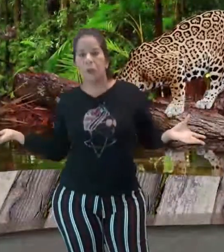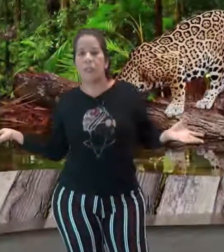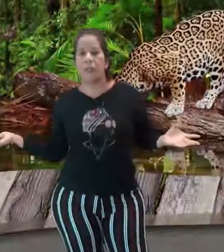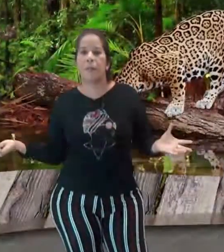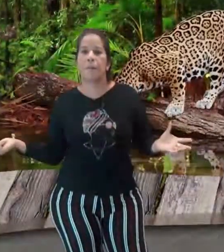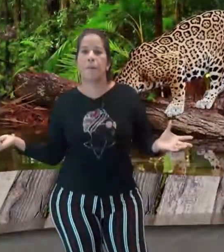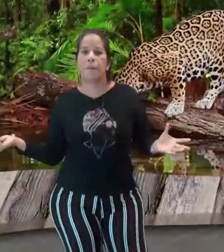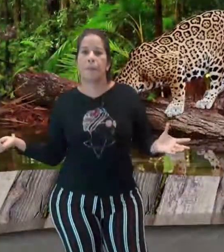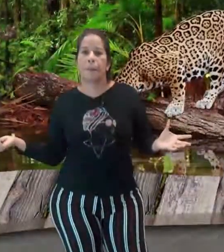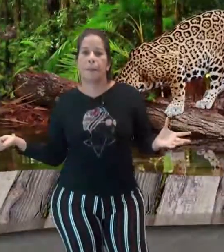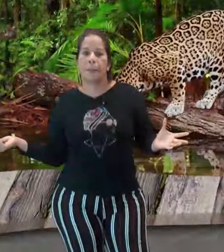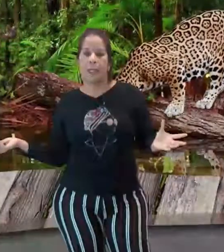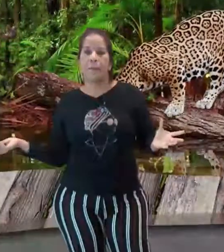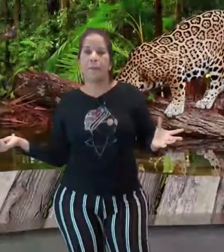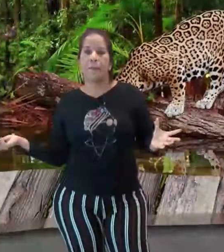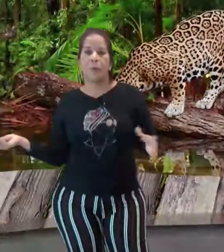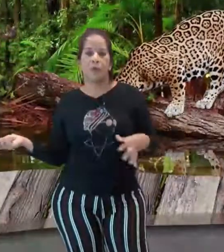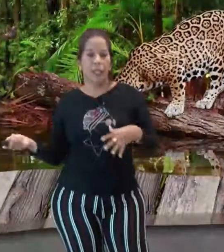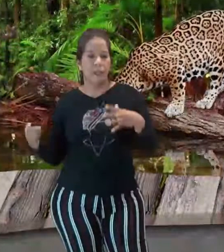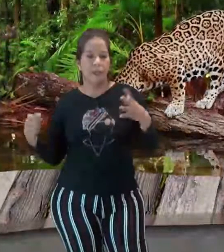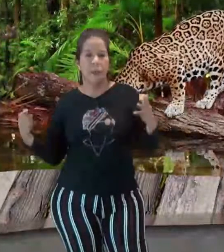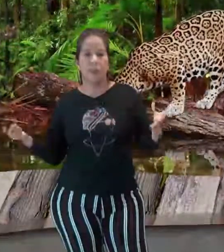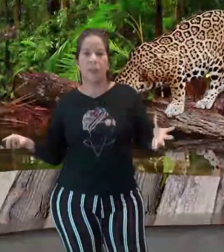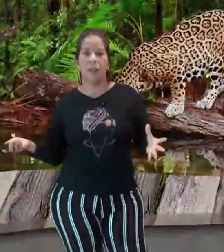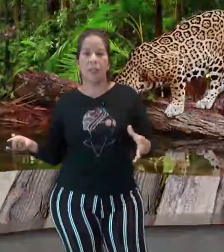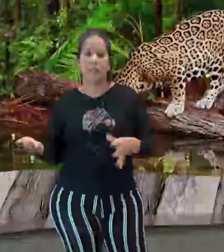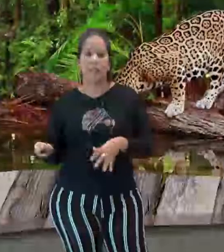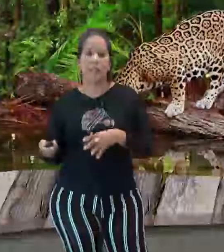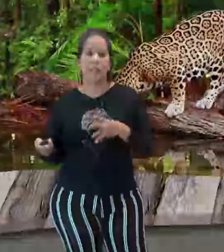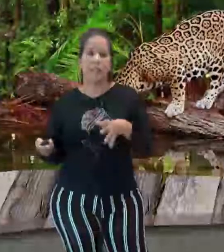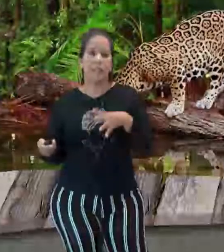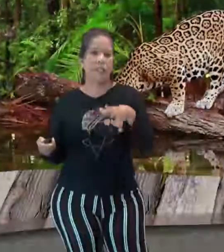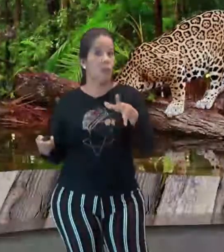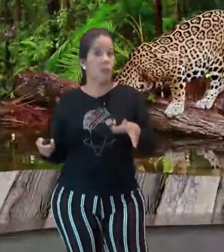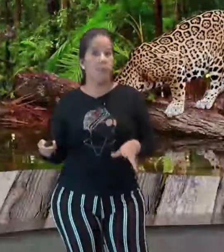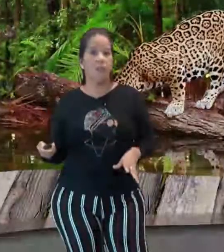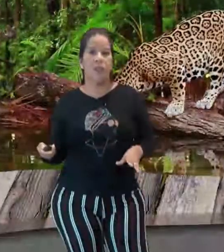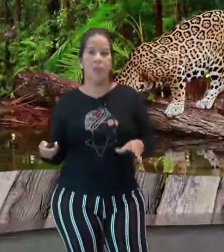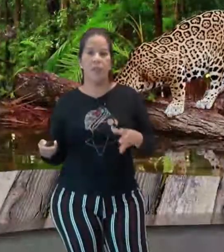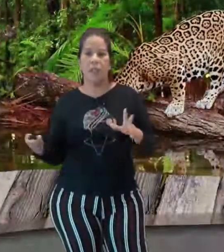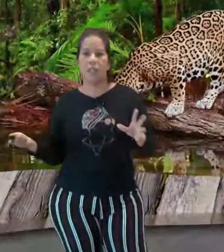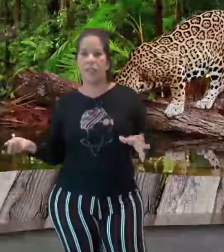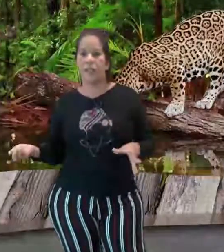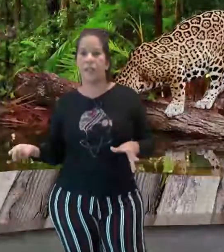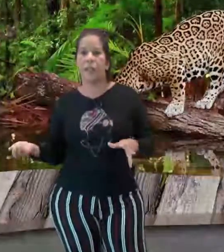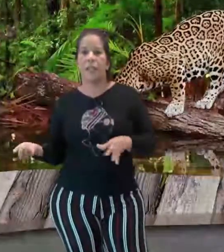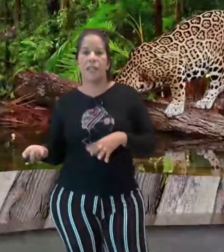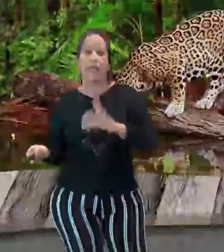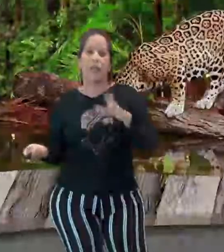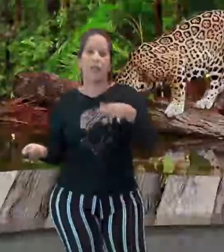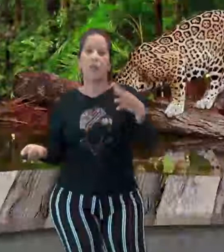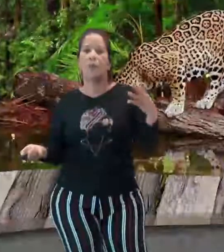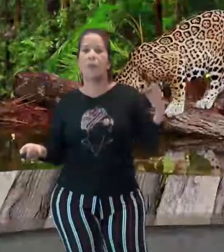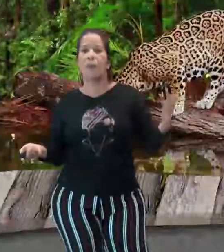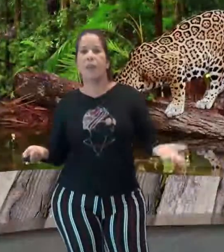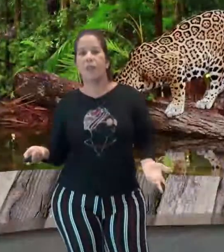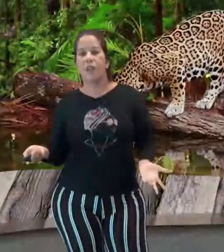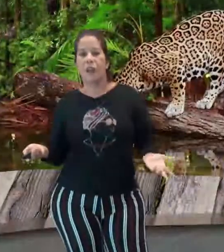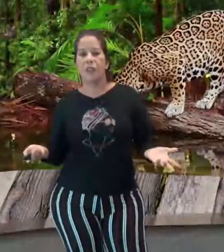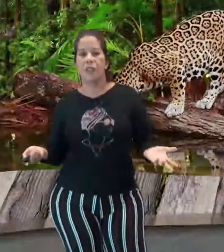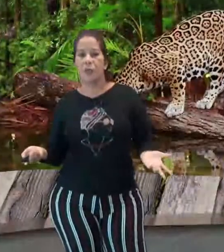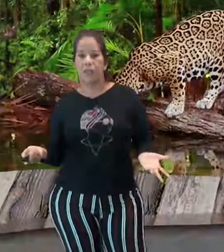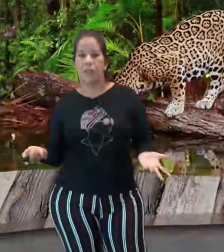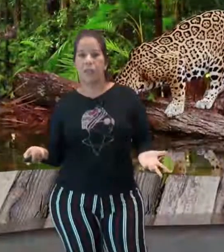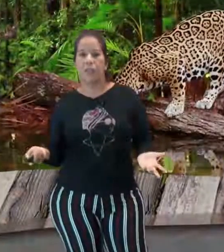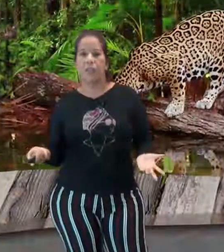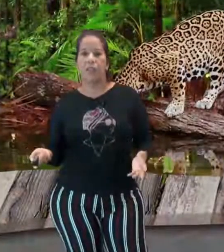Pode acontecer, né? Uma alteração ambiental trazer a esterilidade em todas as fêmeas daquelas espécies. E aí ela não conseguir mais